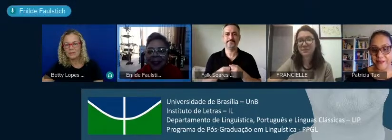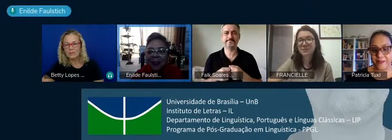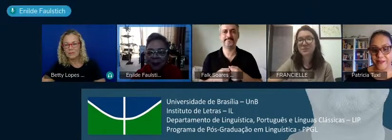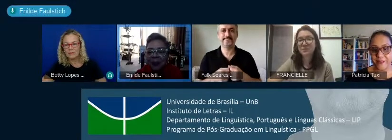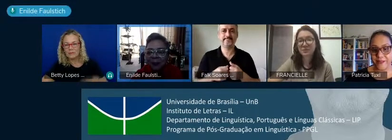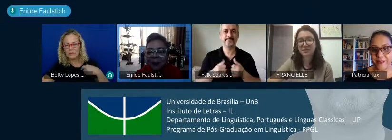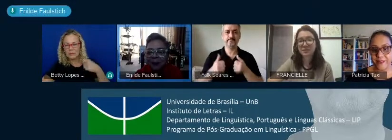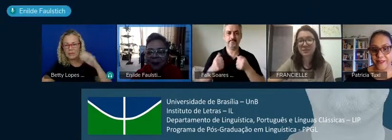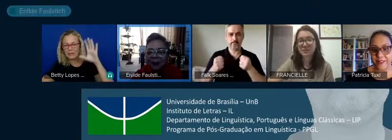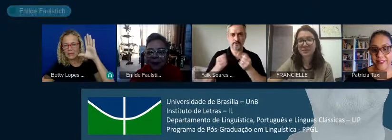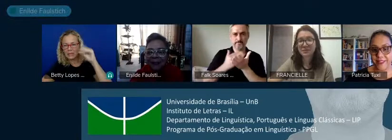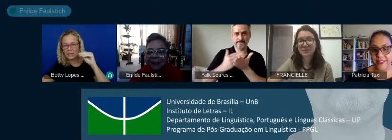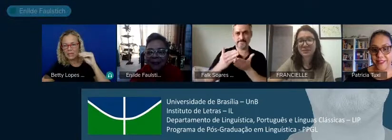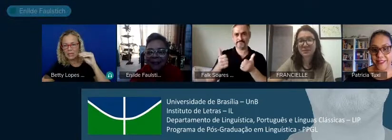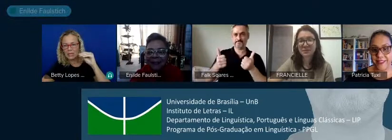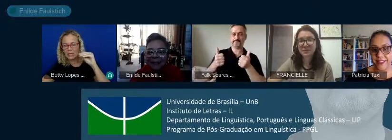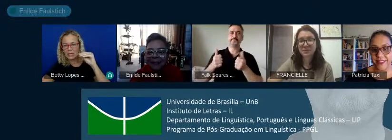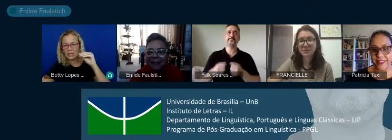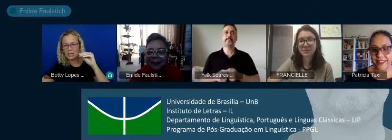Sim.